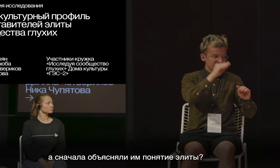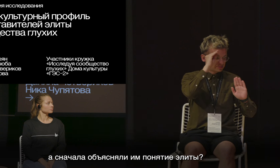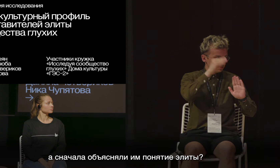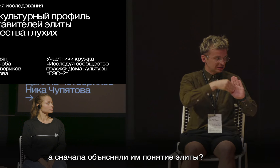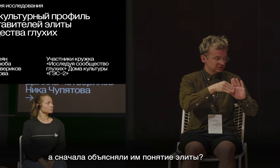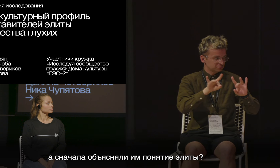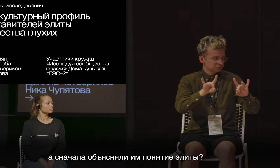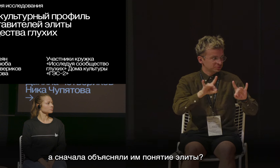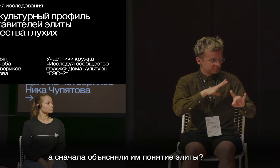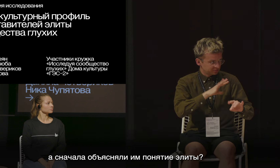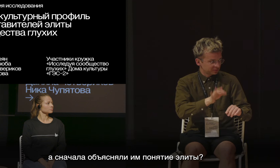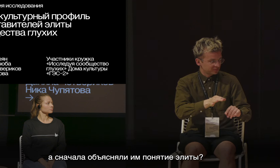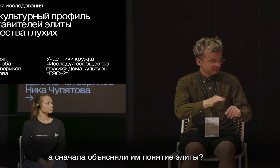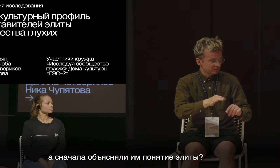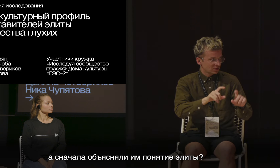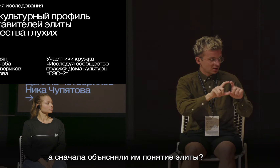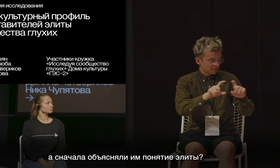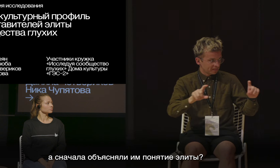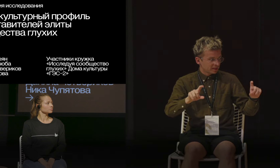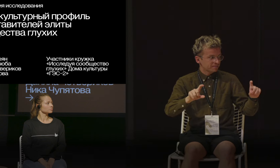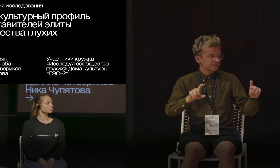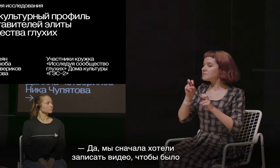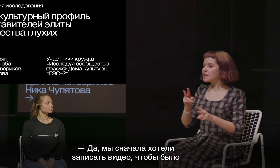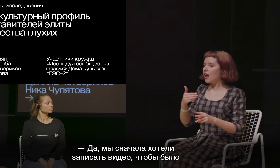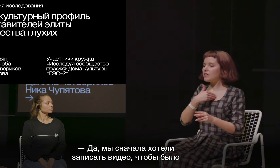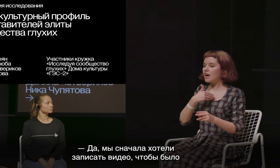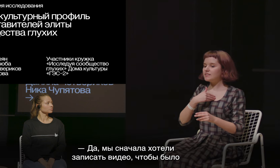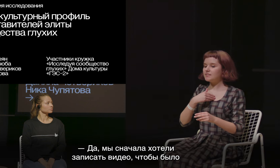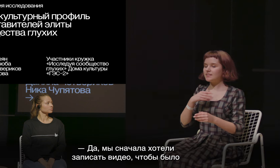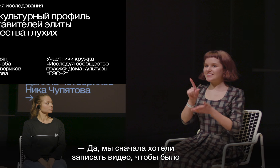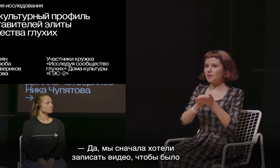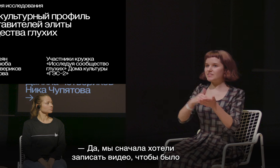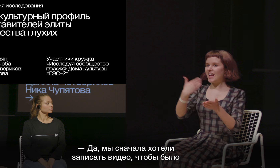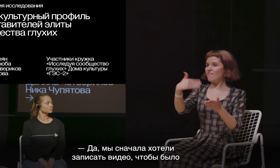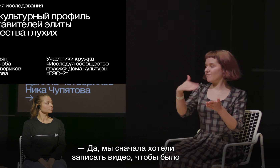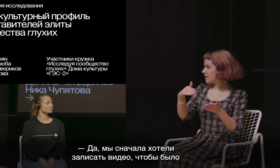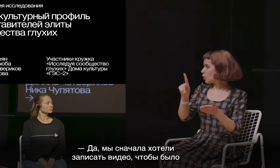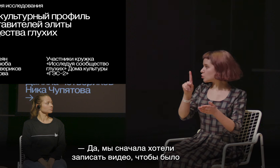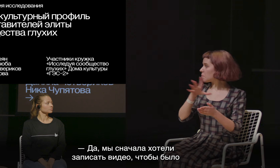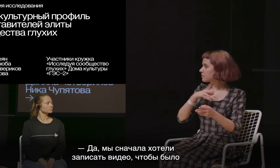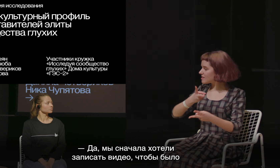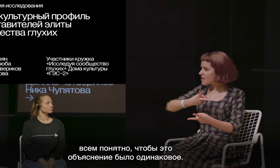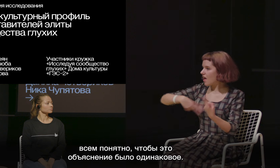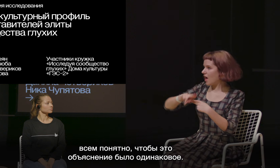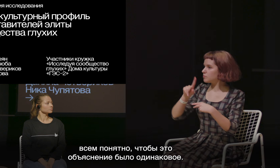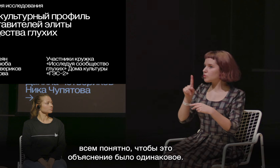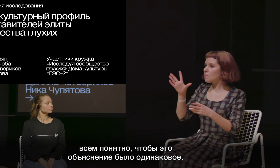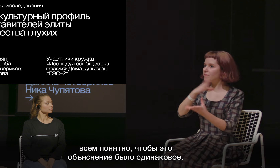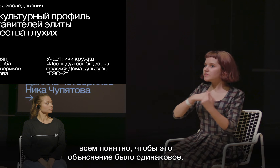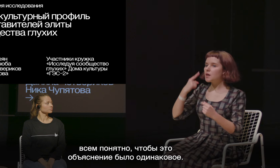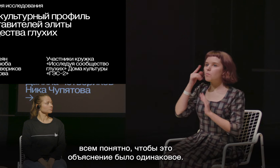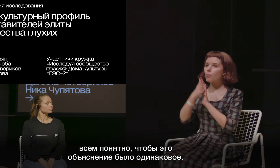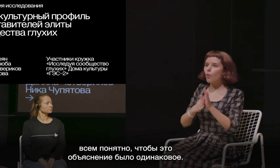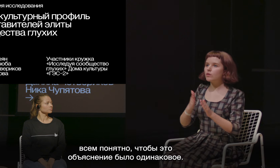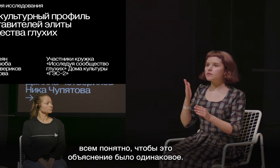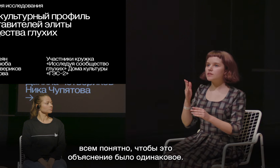у них сразу назвать представителей, а сначала объясняли им понятие. Да, мы сначала хотели записать видео, чтобы было